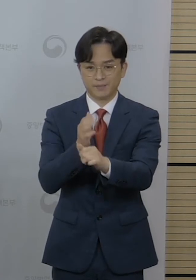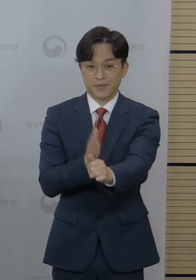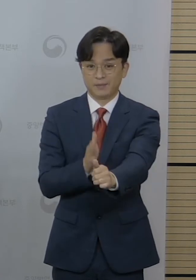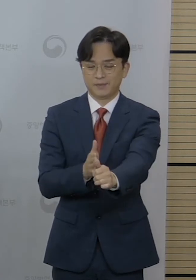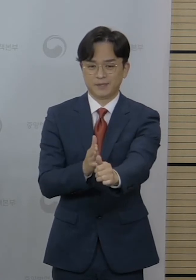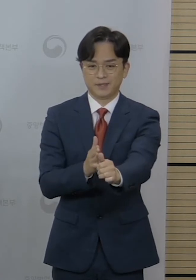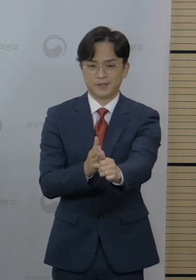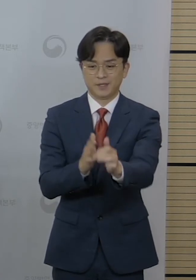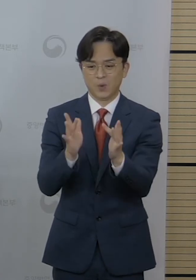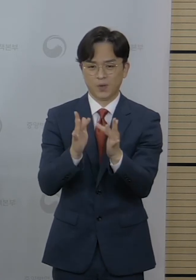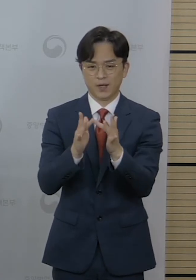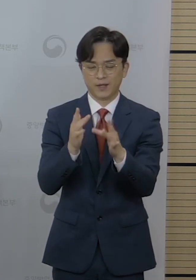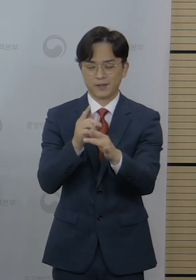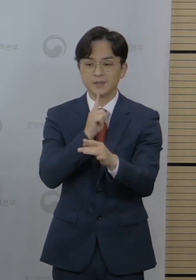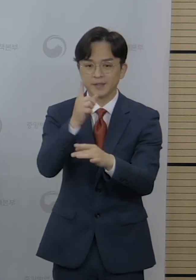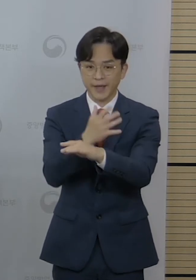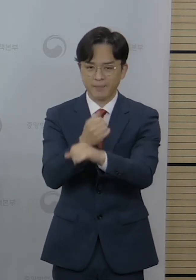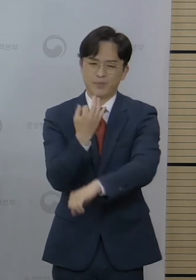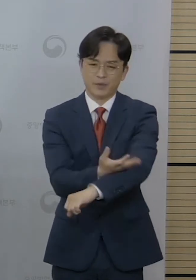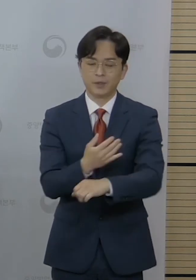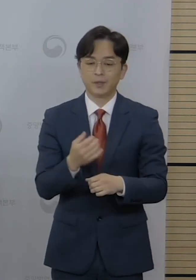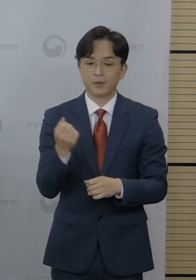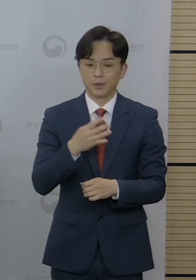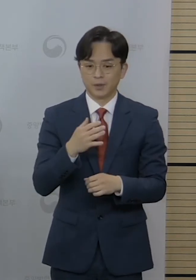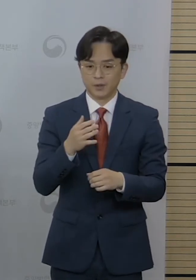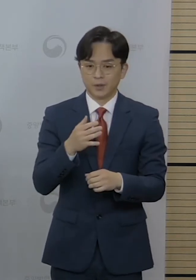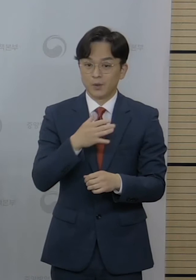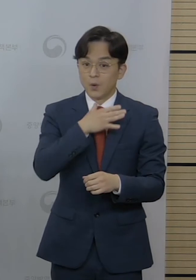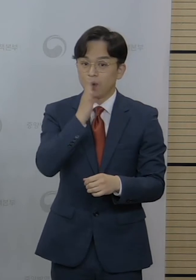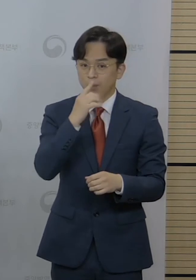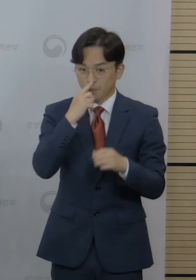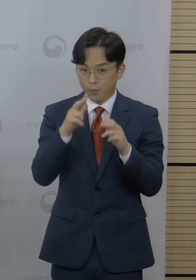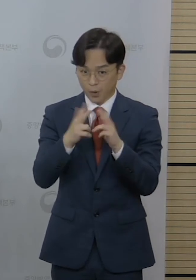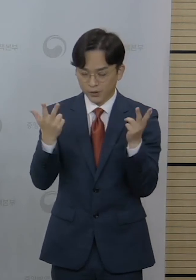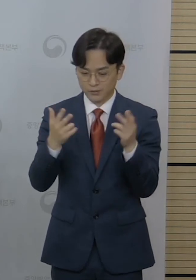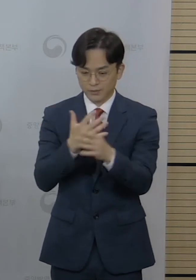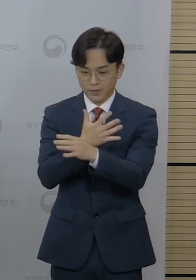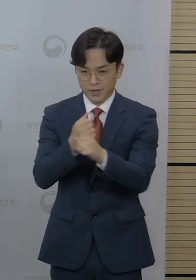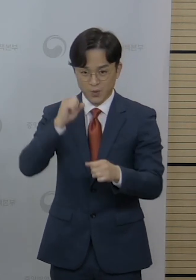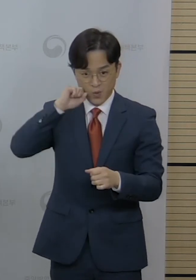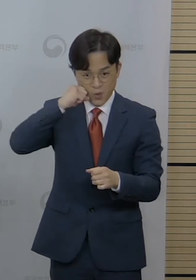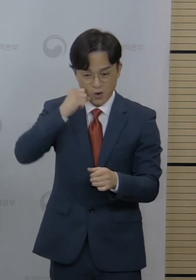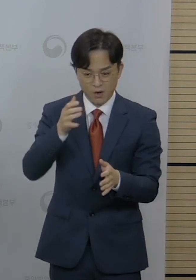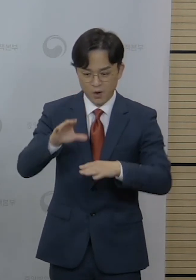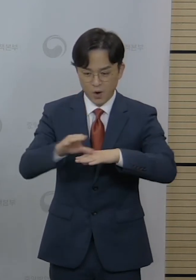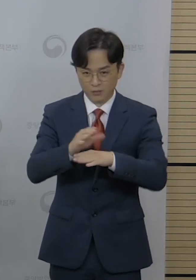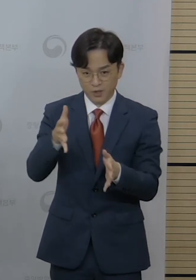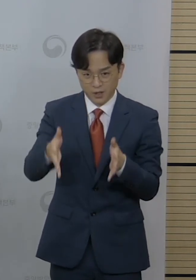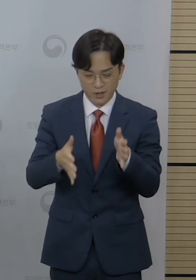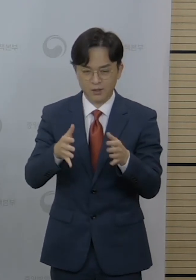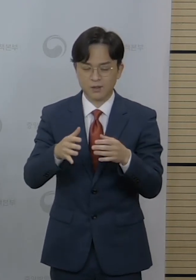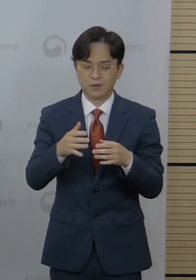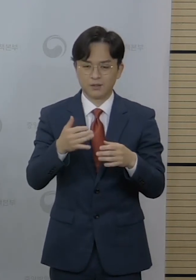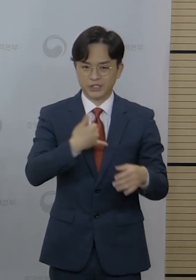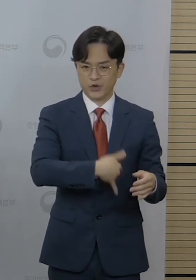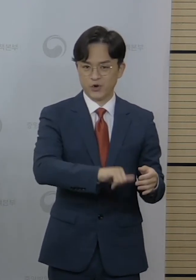장력 자녀와 같이 또 보호자가 대신 예약하실 경우 에 접종 대상자가 어려 씬이 아닌 그 대리 예약자 품는 분홍이